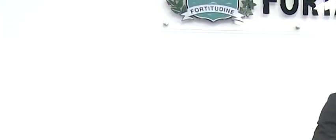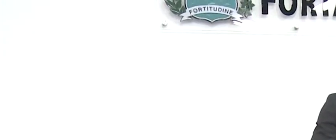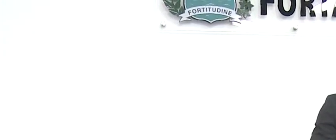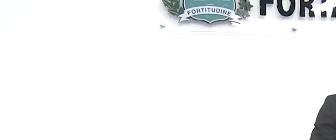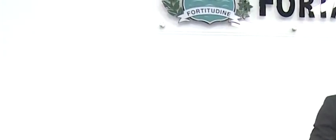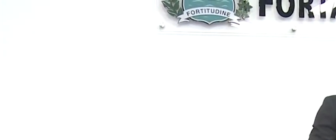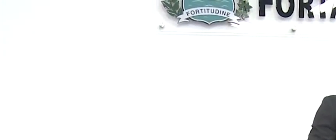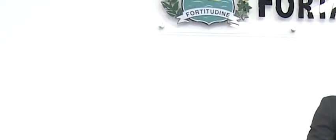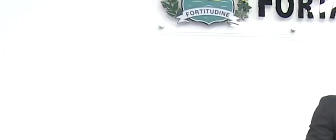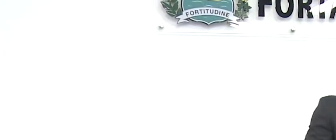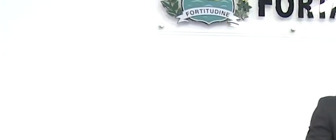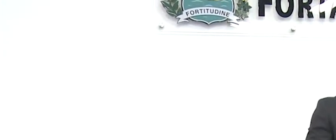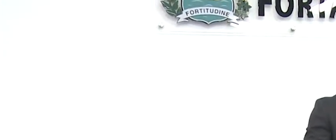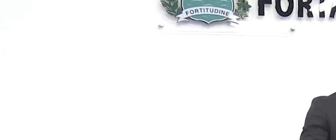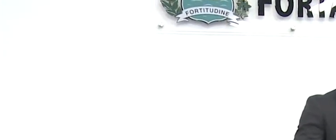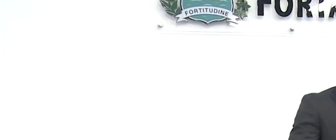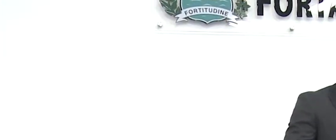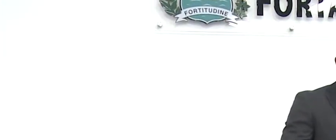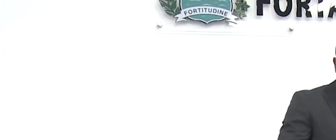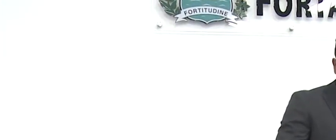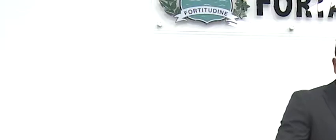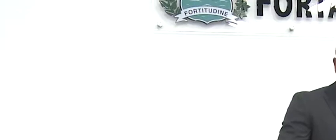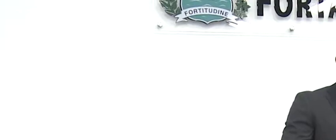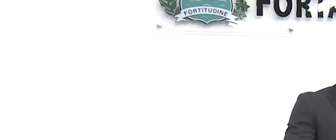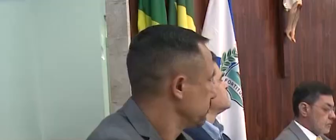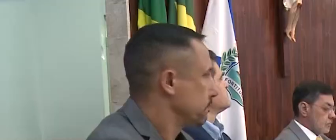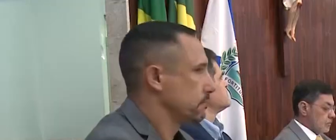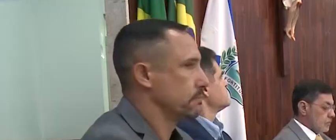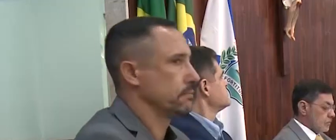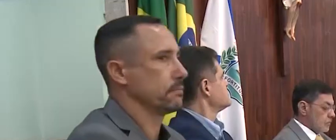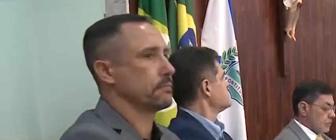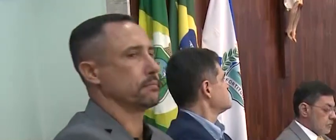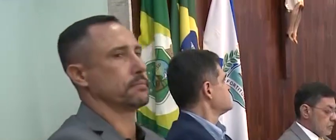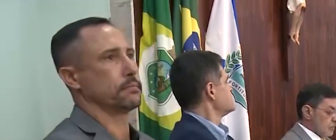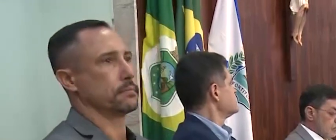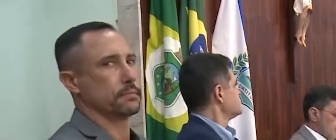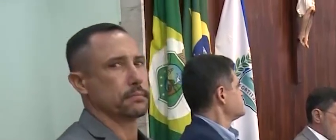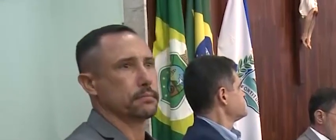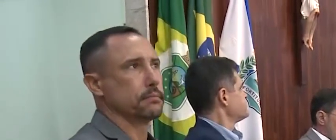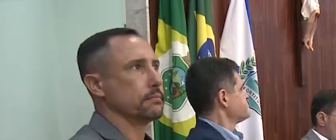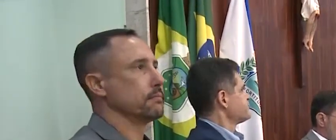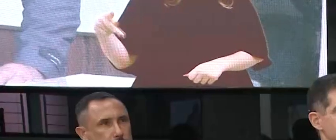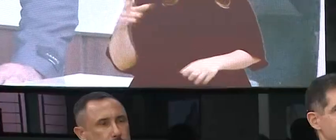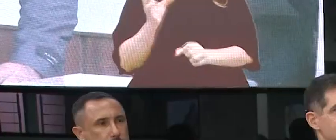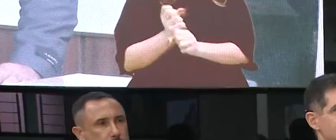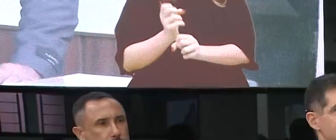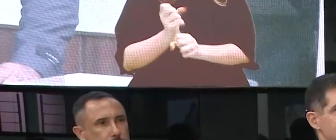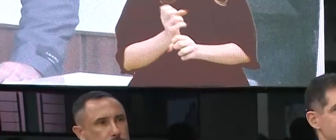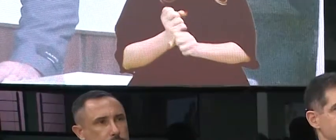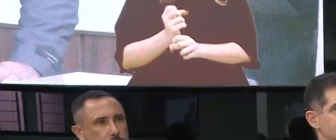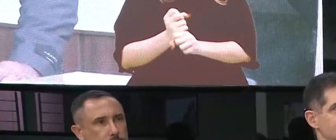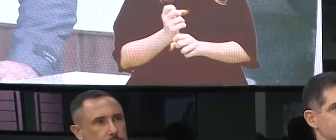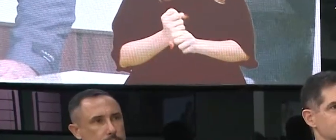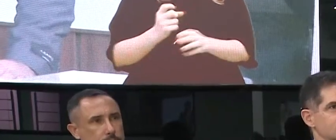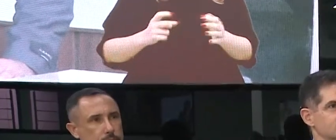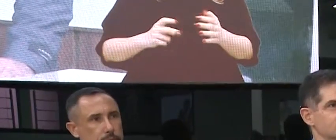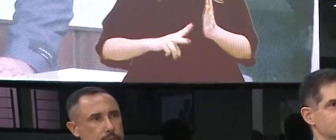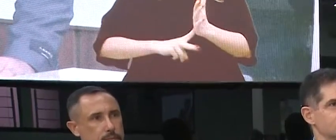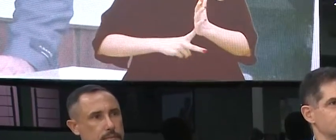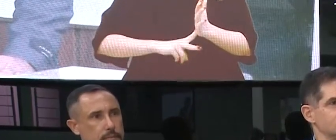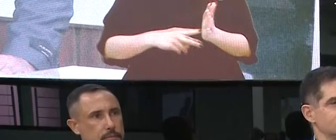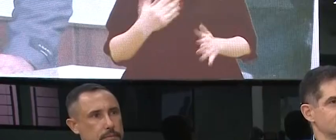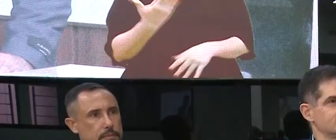para enaltecer o trabalho que, ao longo de duas décadas, vem sendo executado pela Secretaria do Desenvolvimento Habitacional de